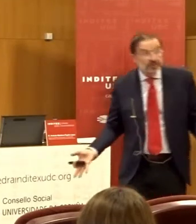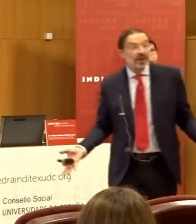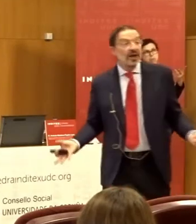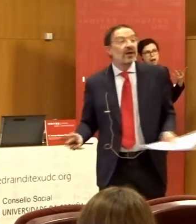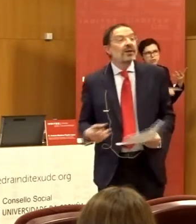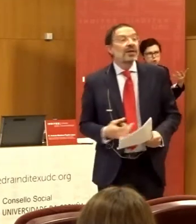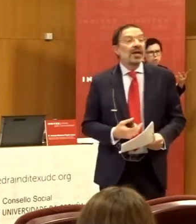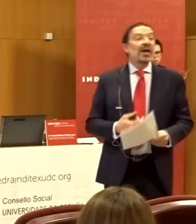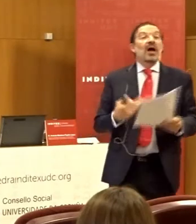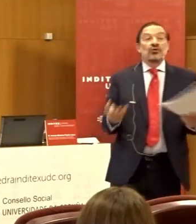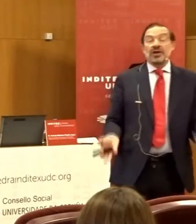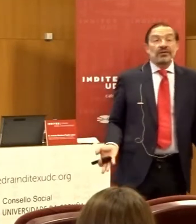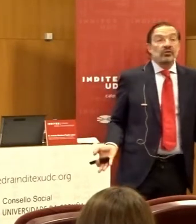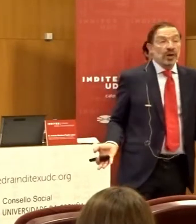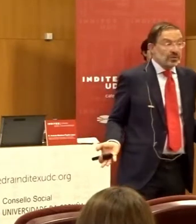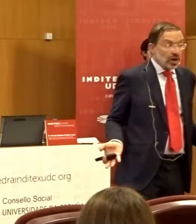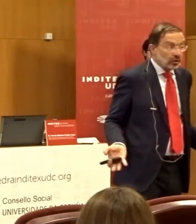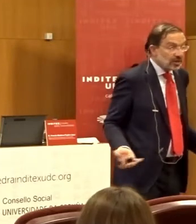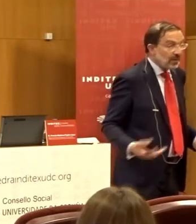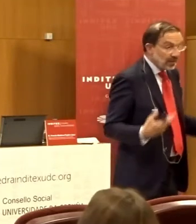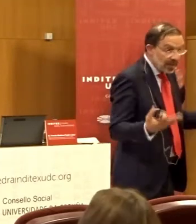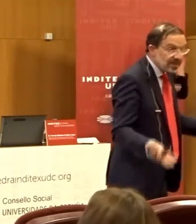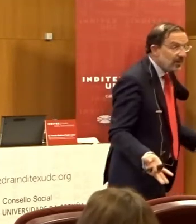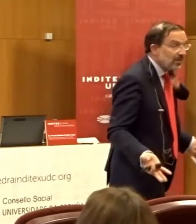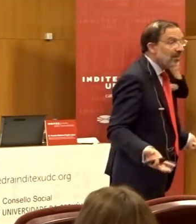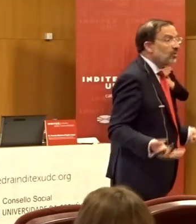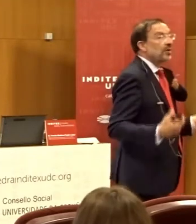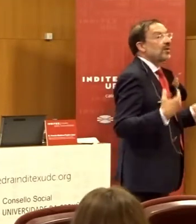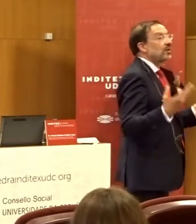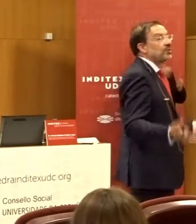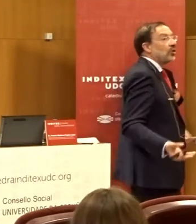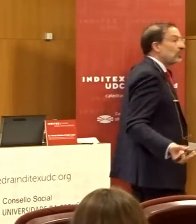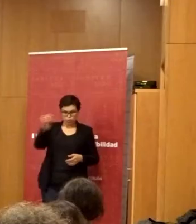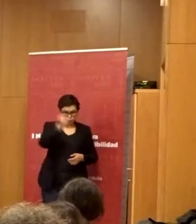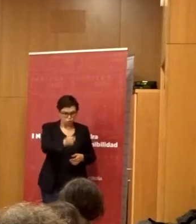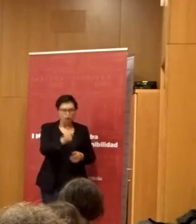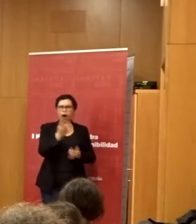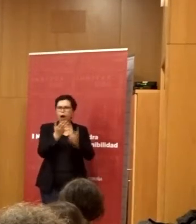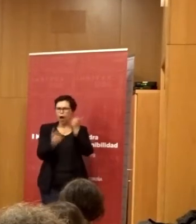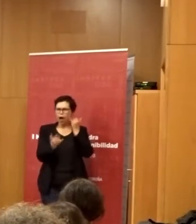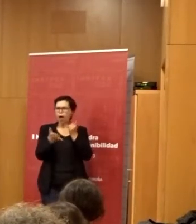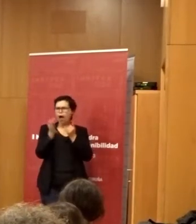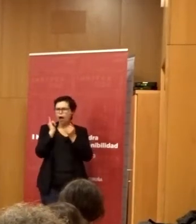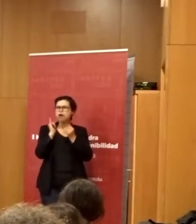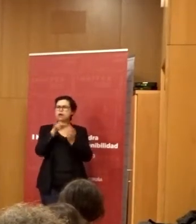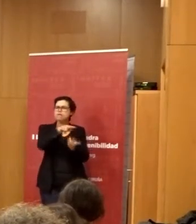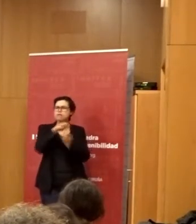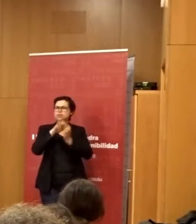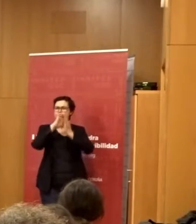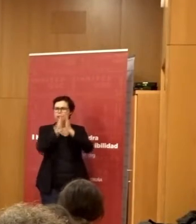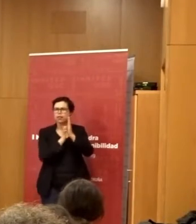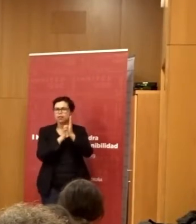pero es verdad que la contratación de una persona con discapacidad está premiada con incentivos económicos y fiscales. Esta puede ser otra